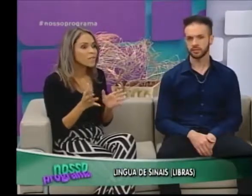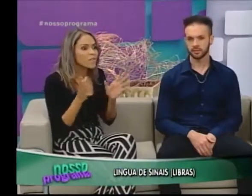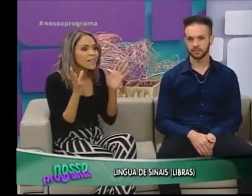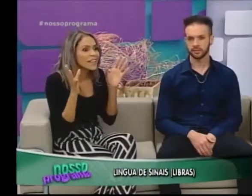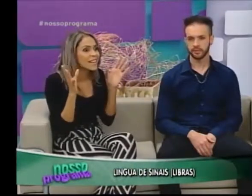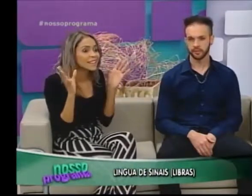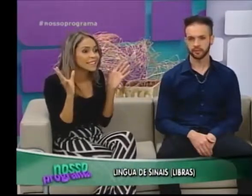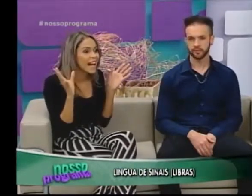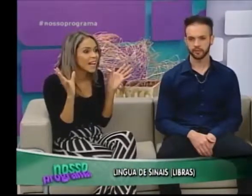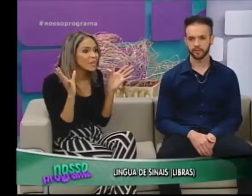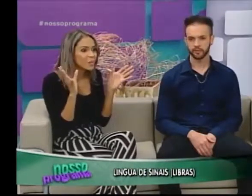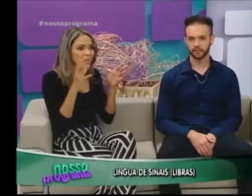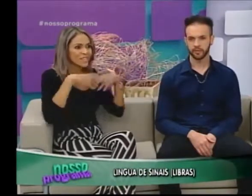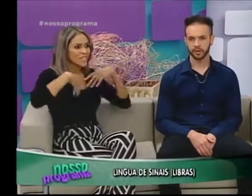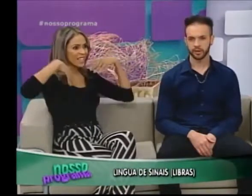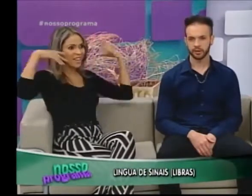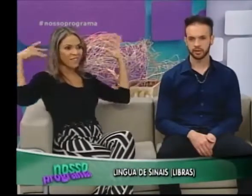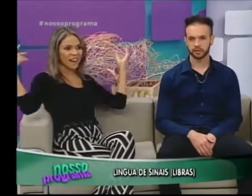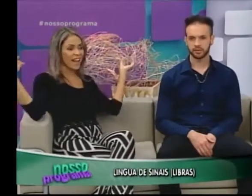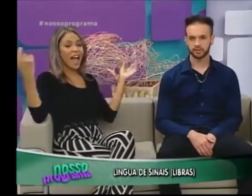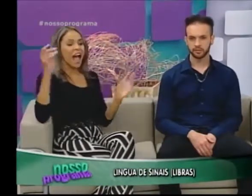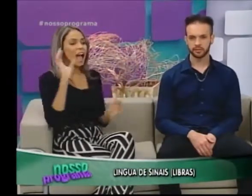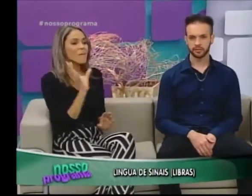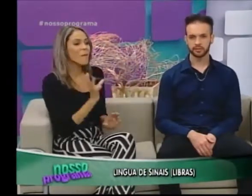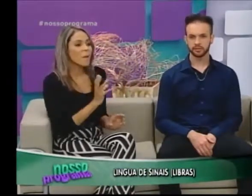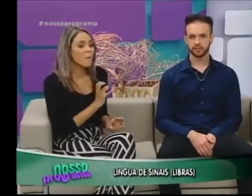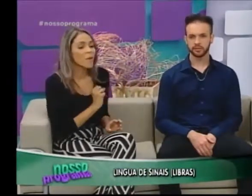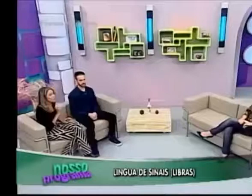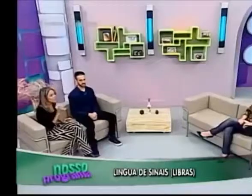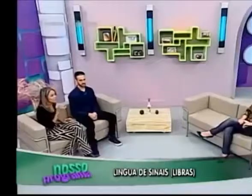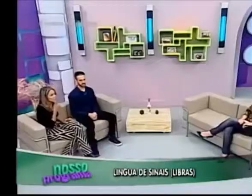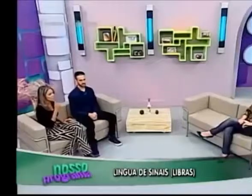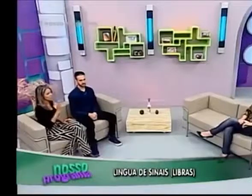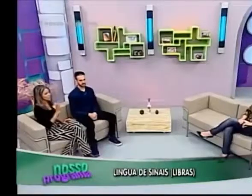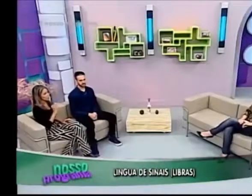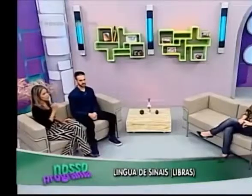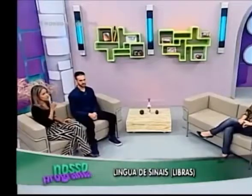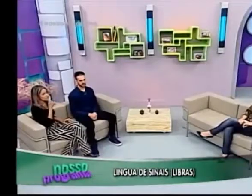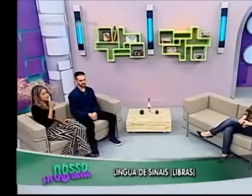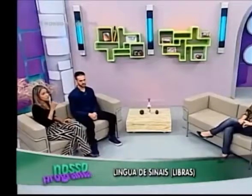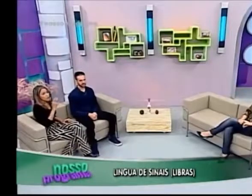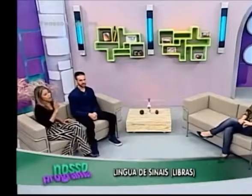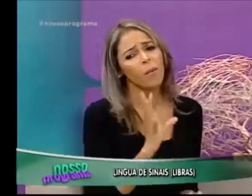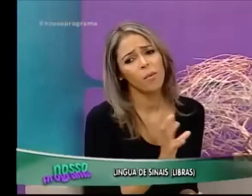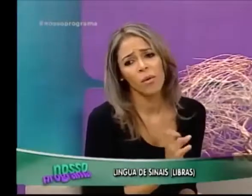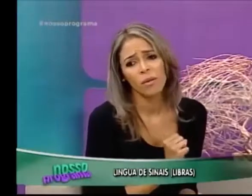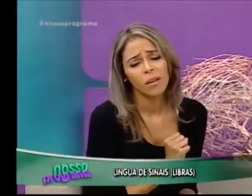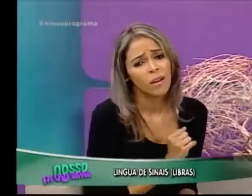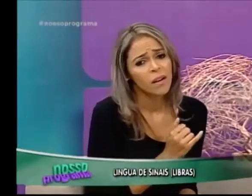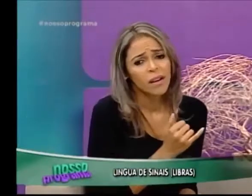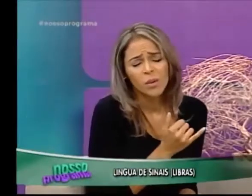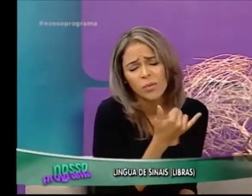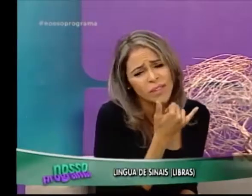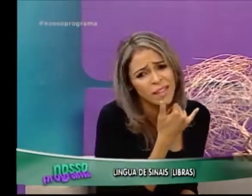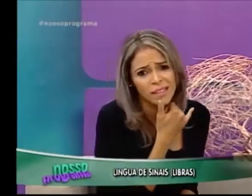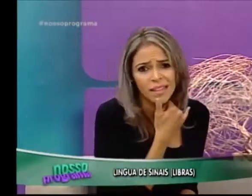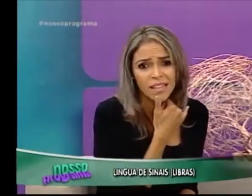fica encantado, porque a gente, fala, ai, meu amor, não fique triste. Não vou falar amor, fica triste, tipo, amor, não fica triste.